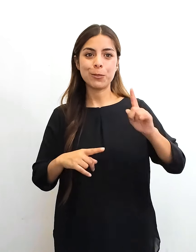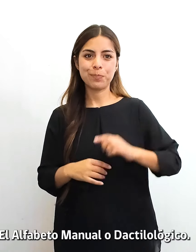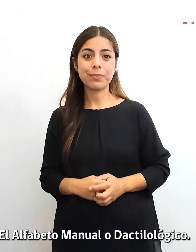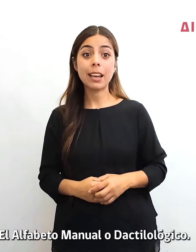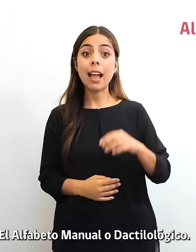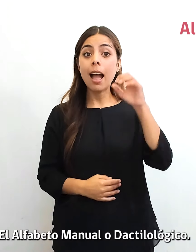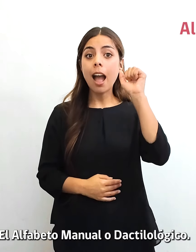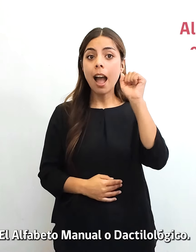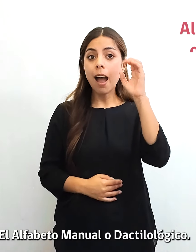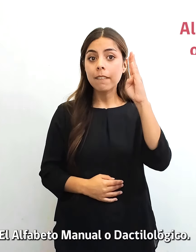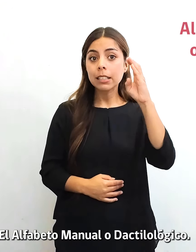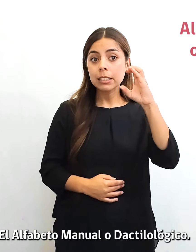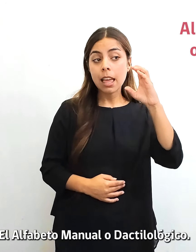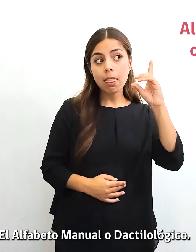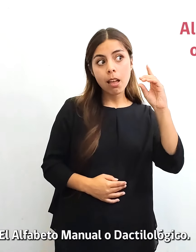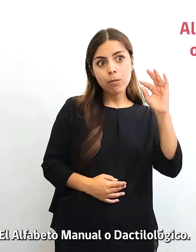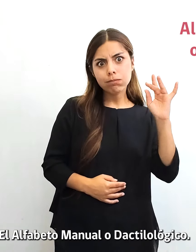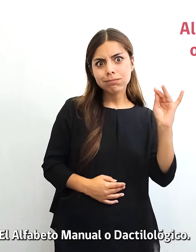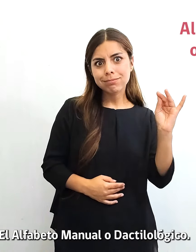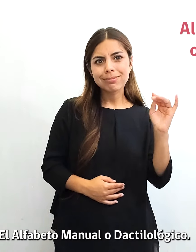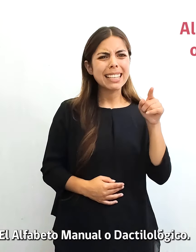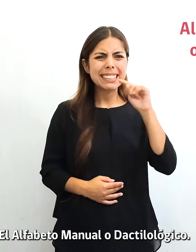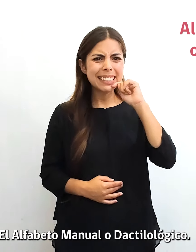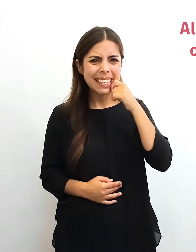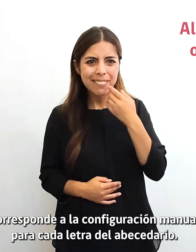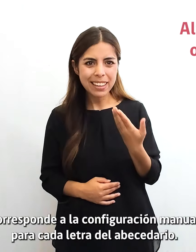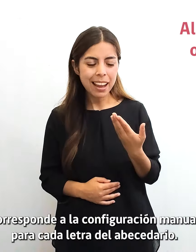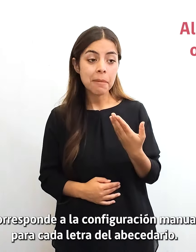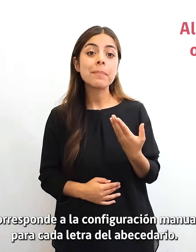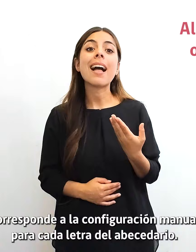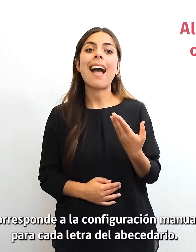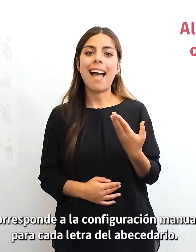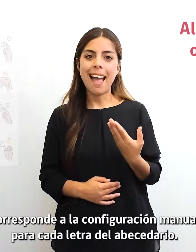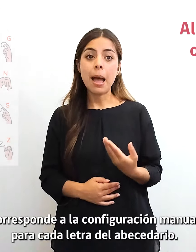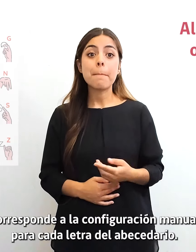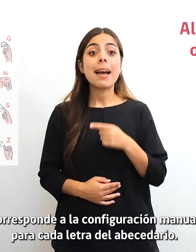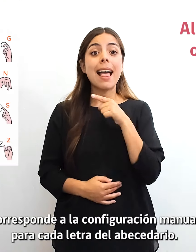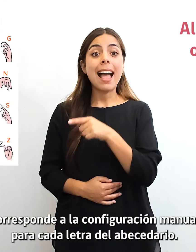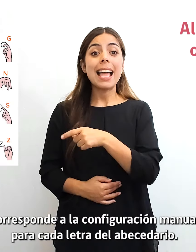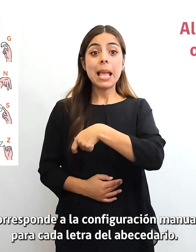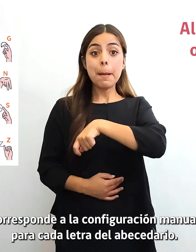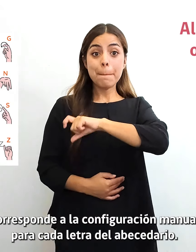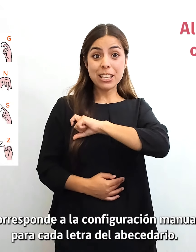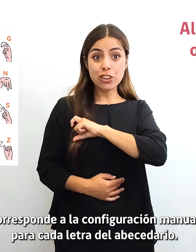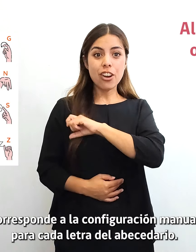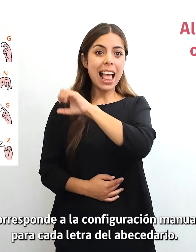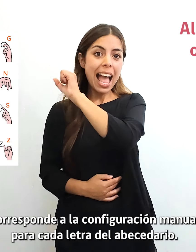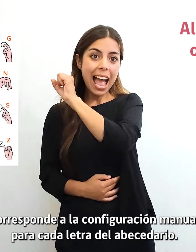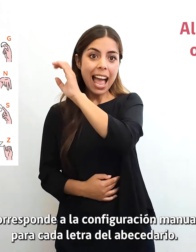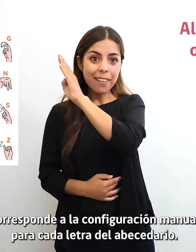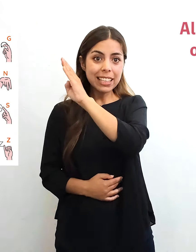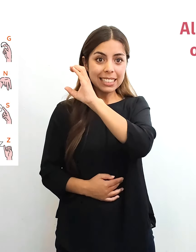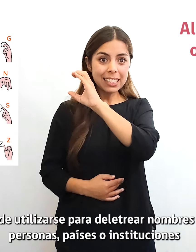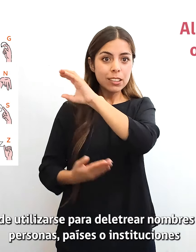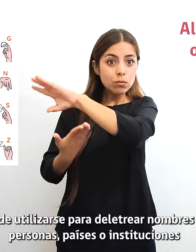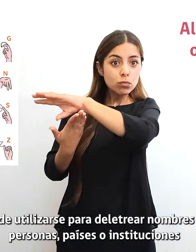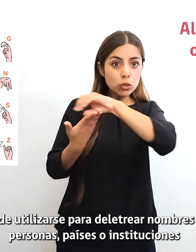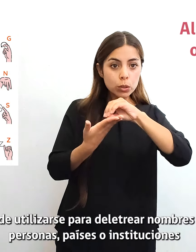El alfabeto manual o dactilológico. Corresponde a la configuración manual para cada letra del abecedario. Puede utilizarse